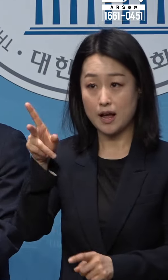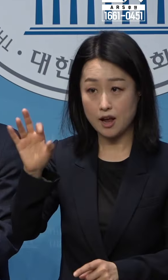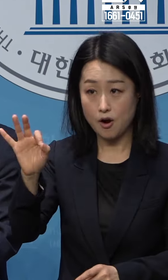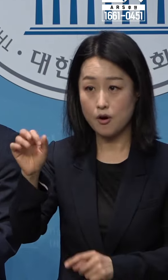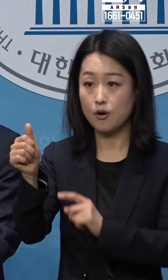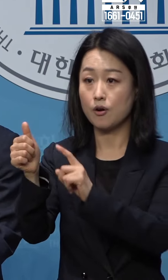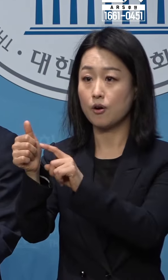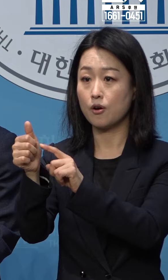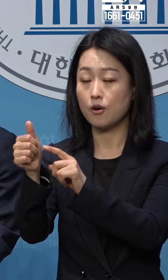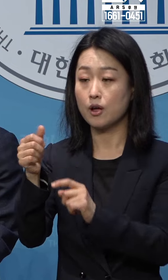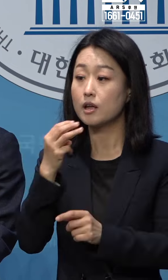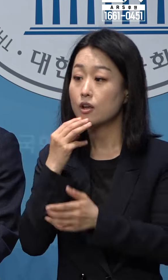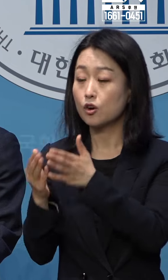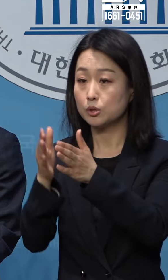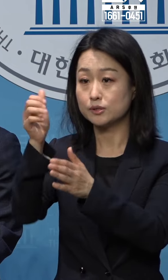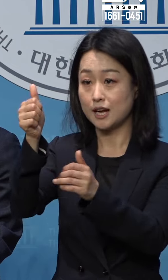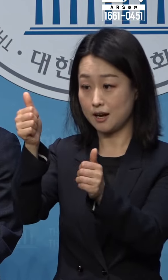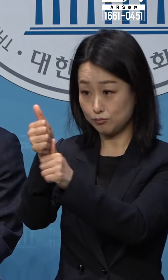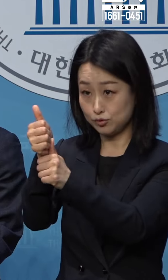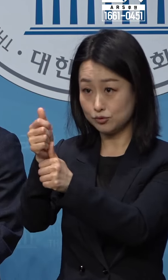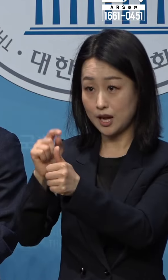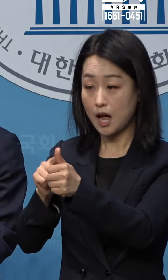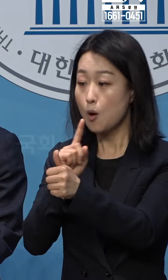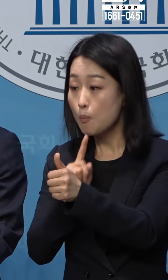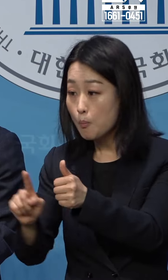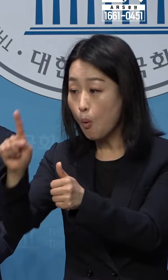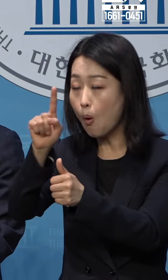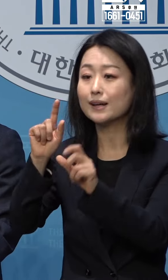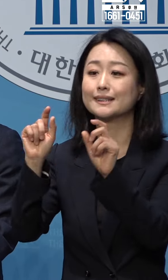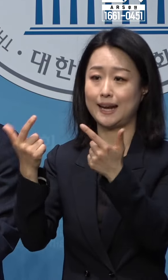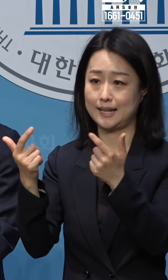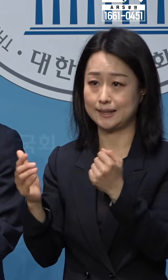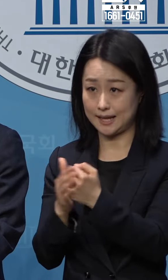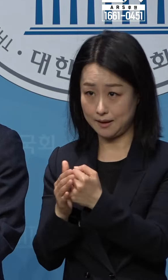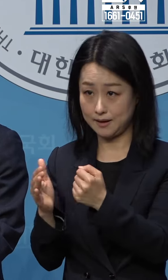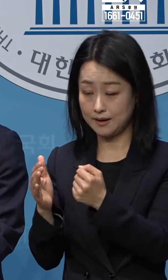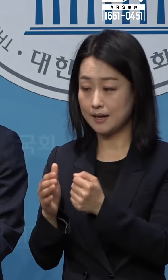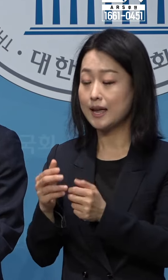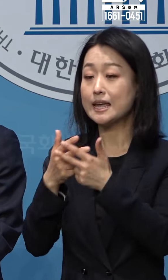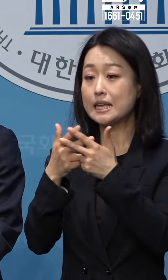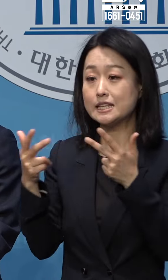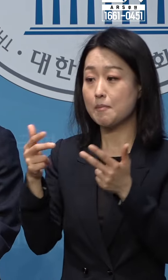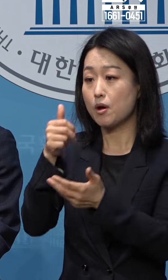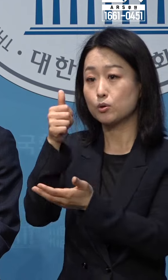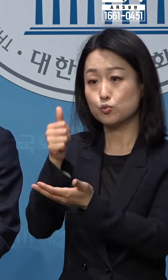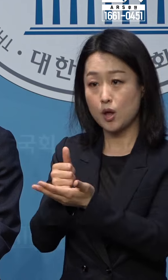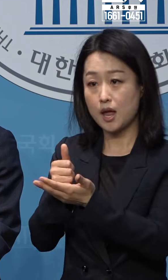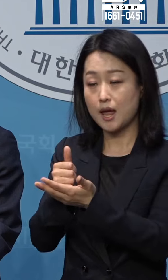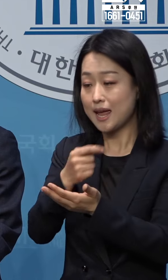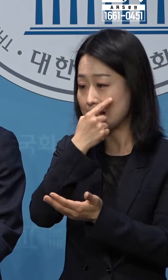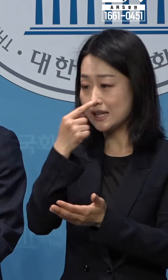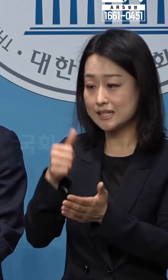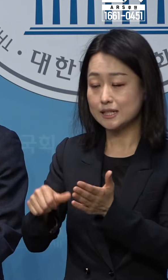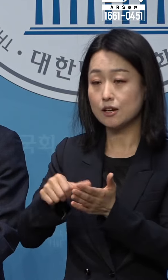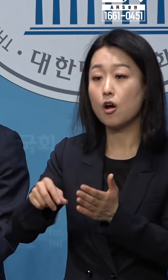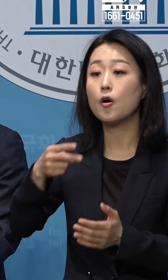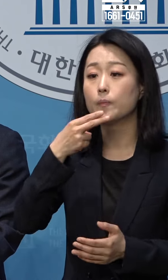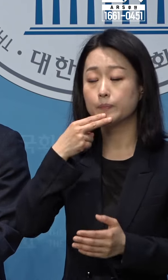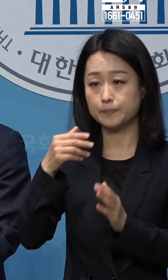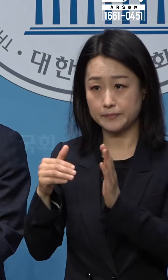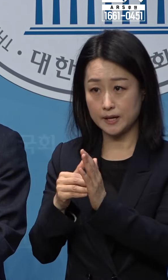기소하였다 경기 지사에게 보고한 사실을 부인하고 있으므로 이재명 대표의 범죄를 입증할 증거가 전혀